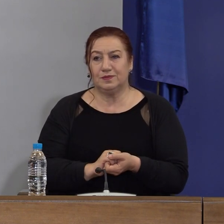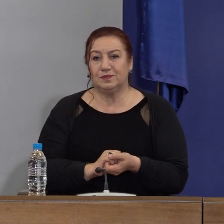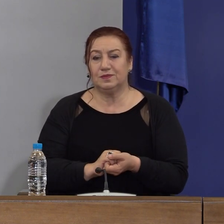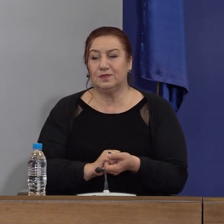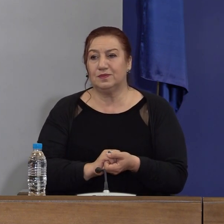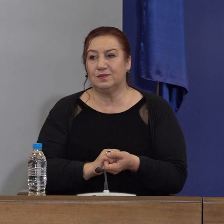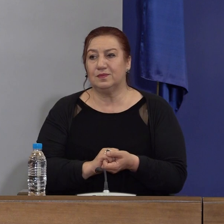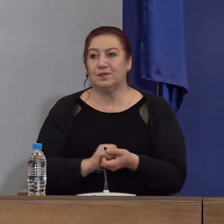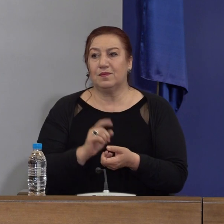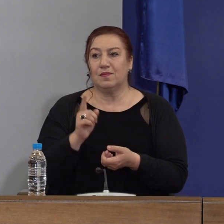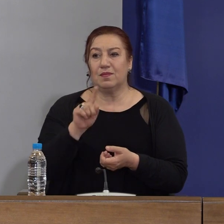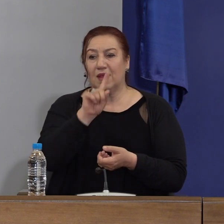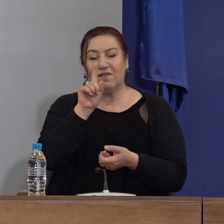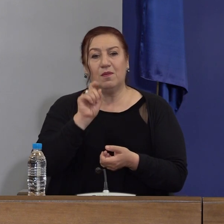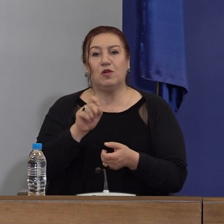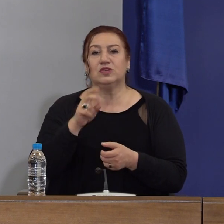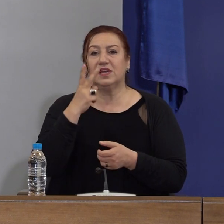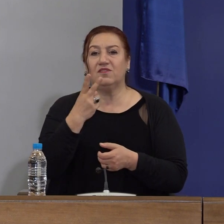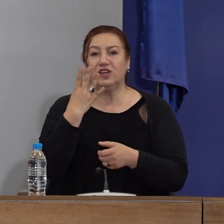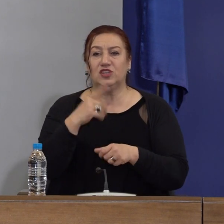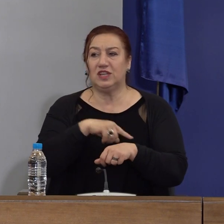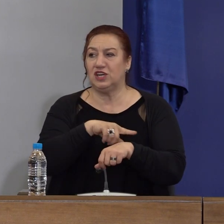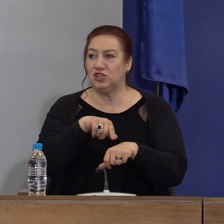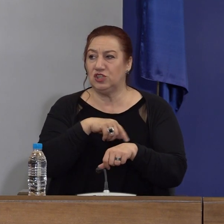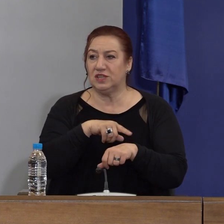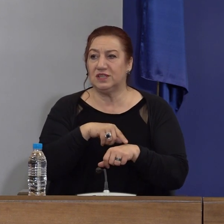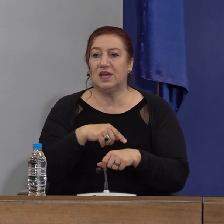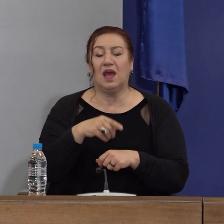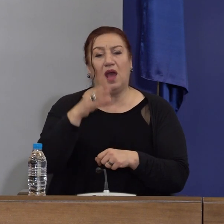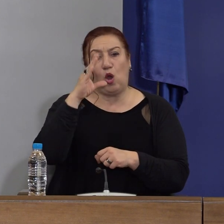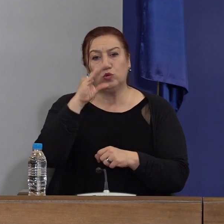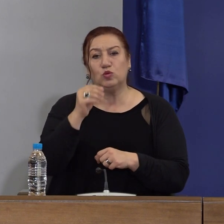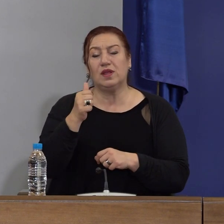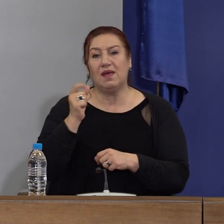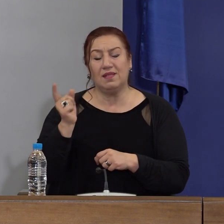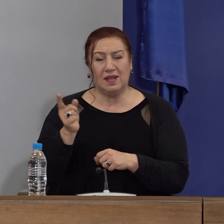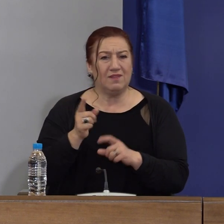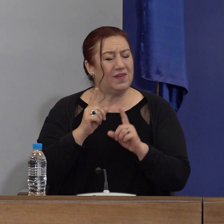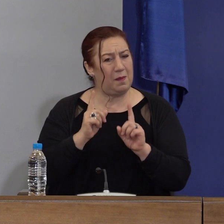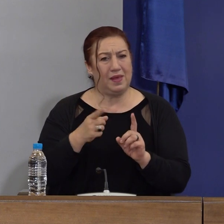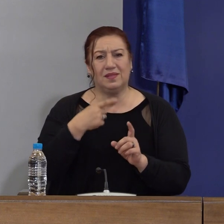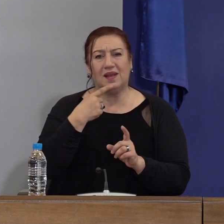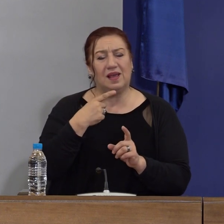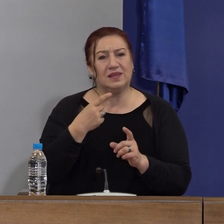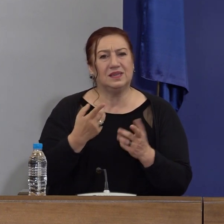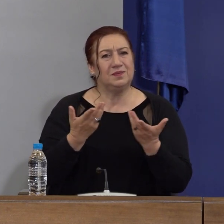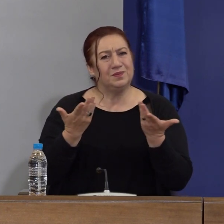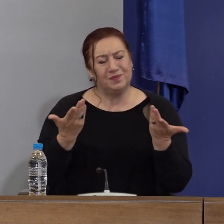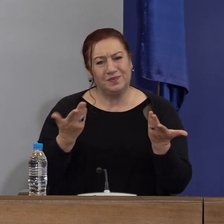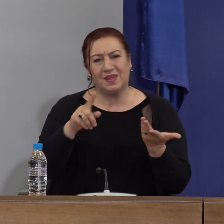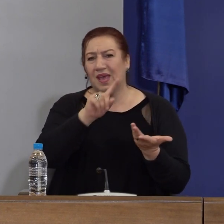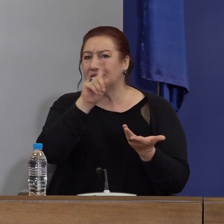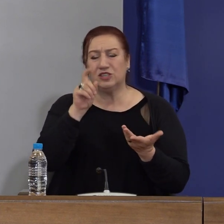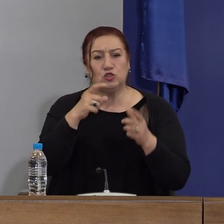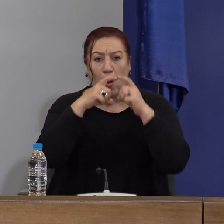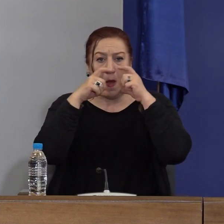Добро, 24 часа, Виктор Иванов. Господин Ананиев, бихте ли казали защо маските са задължителни в